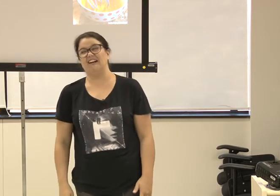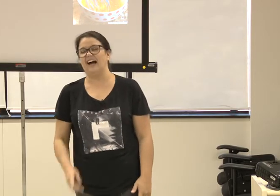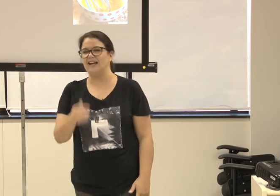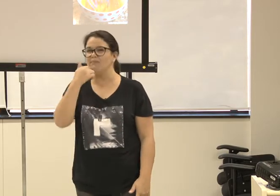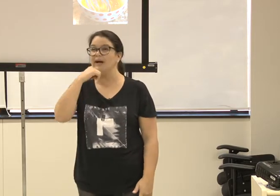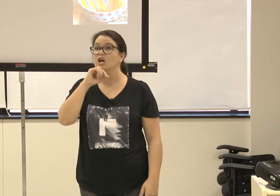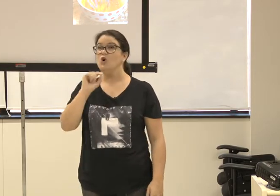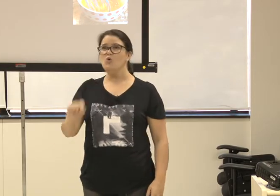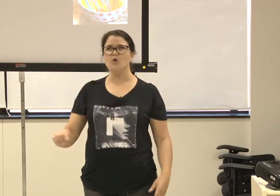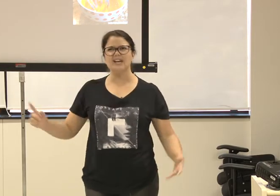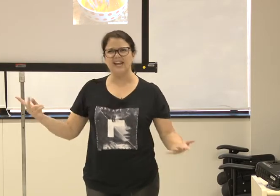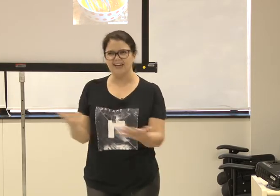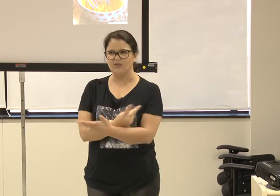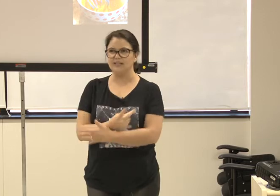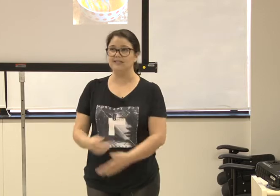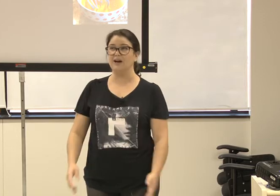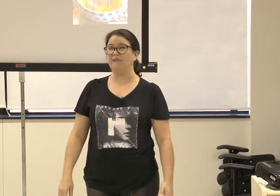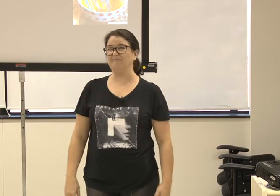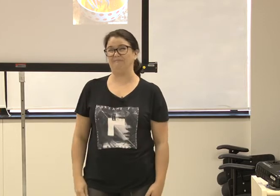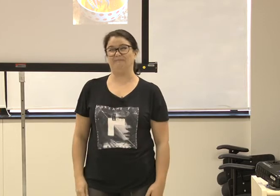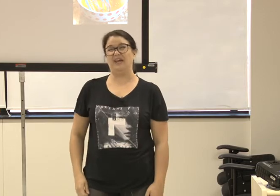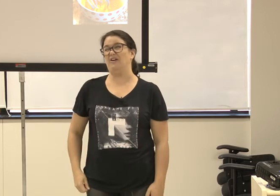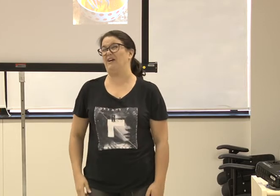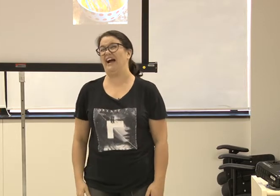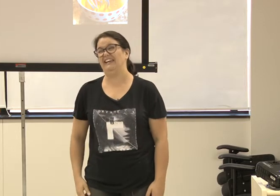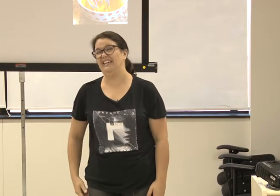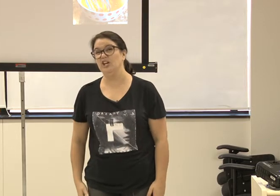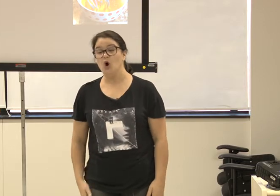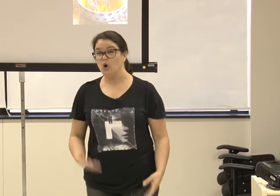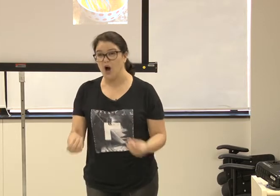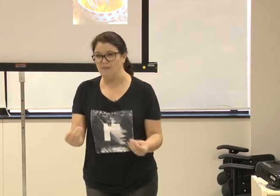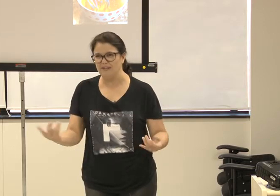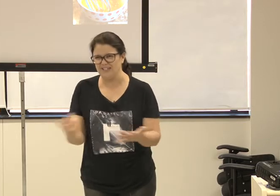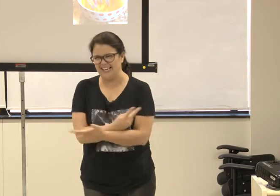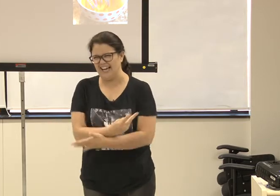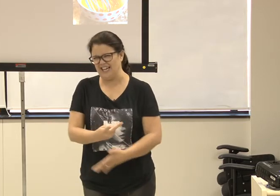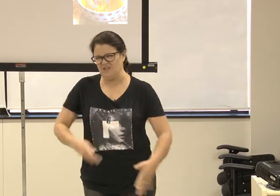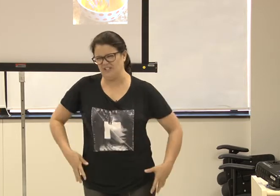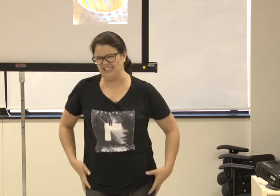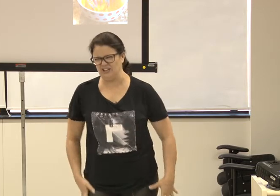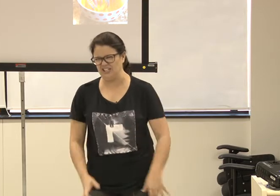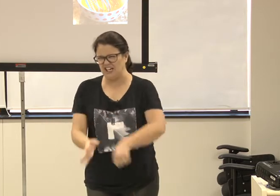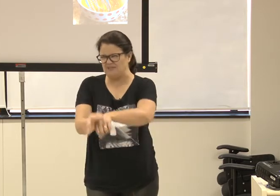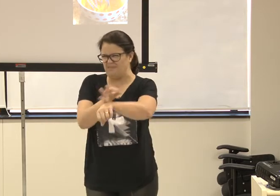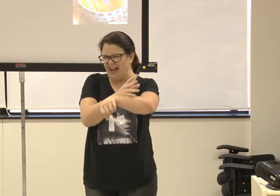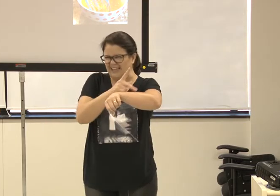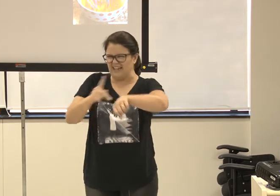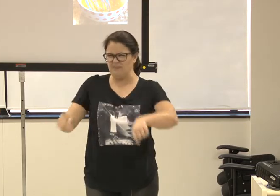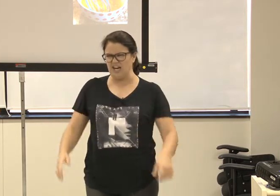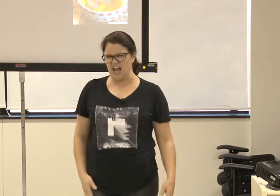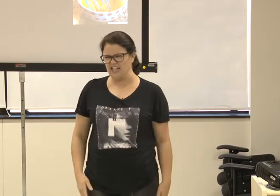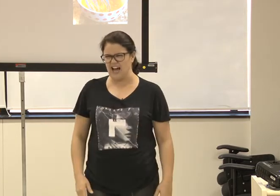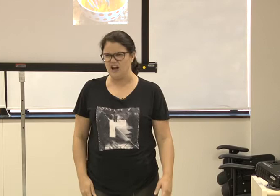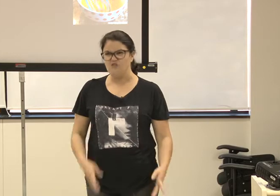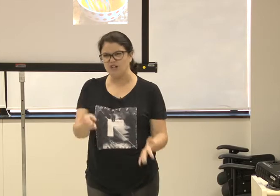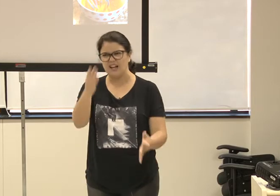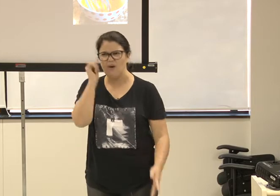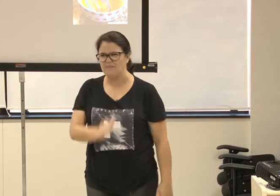Aí a mãe, o que aconteceu? Eu caí. Como que você caiu? Você está toda cheia de pedra, menina. Você é uma